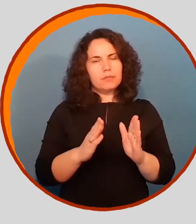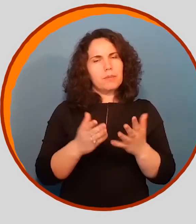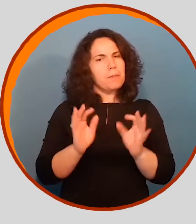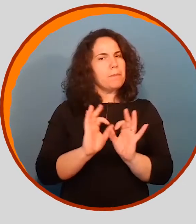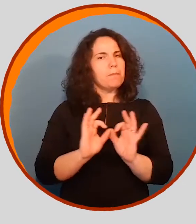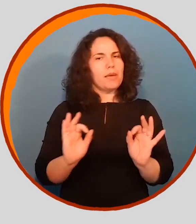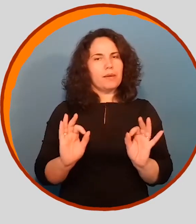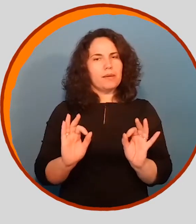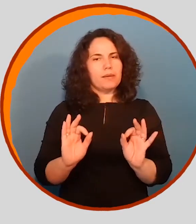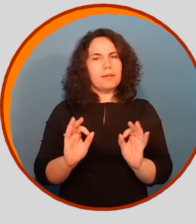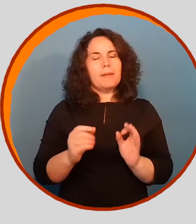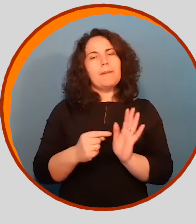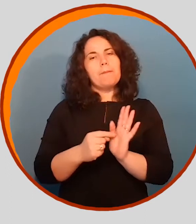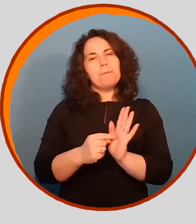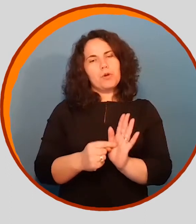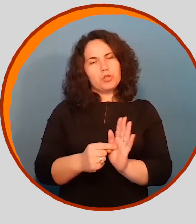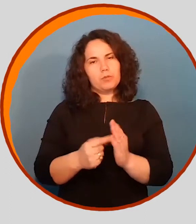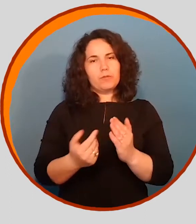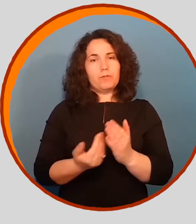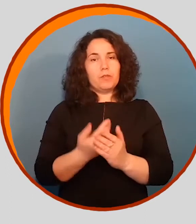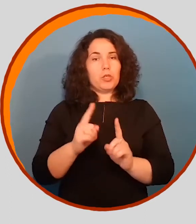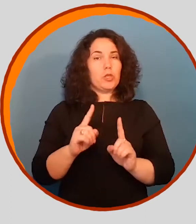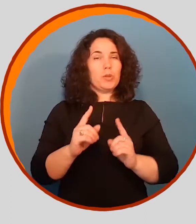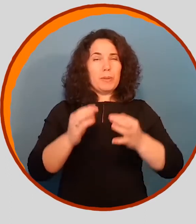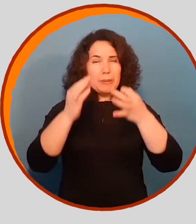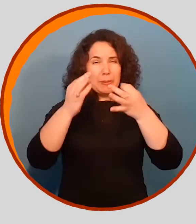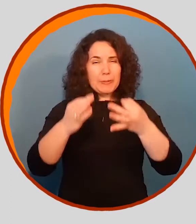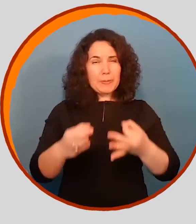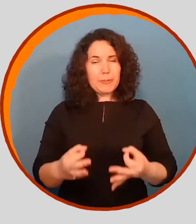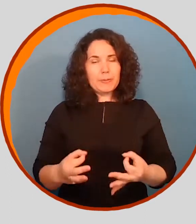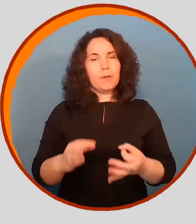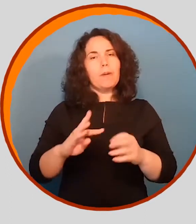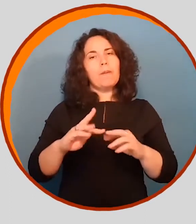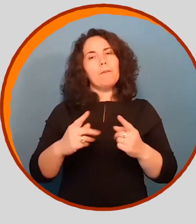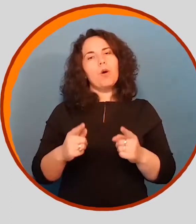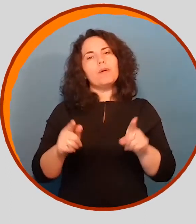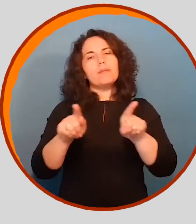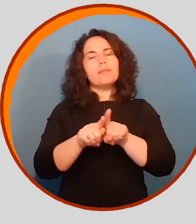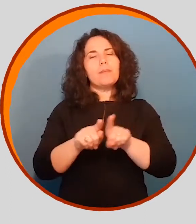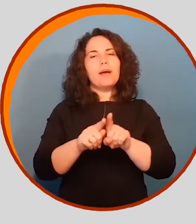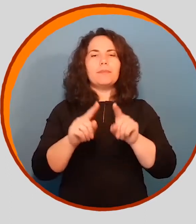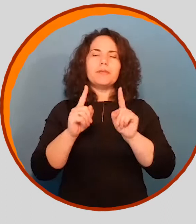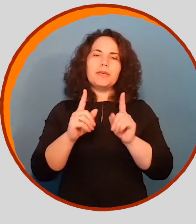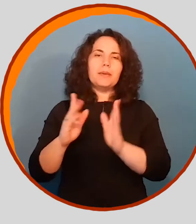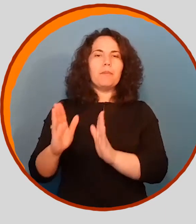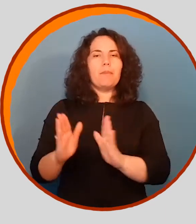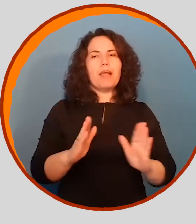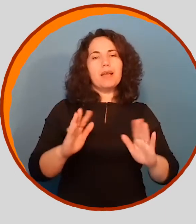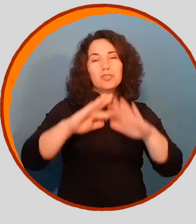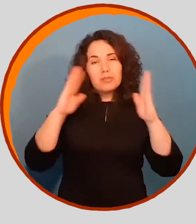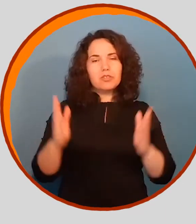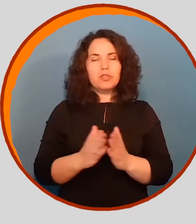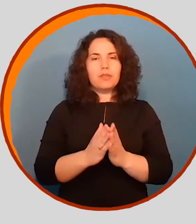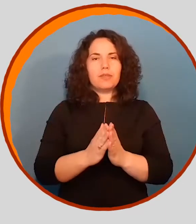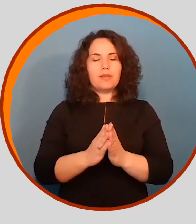duke filluar nga një organizim jo ekstremisht i detajuar, por në bloqe të mëdha një organizim në cilin të gjithë jenë aktiv